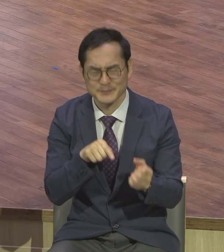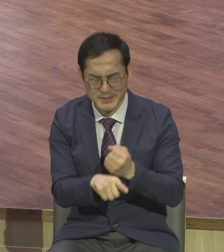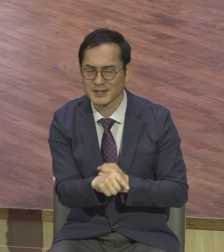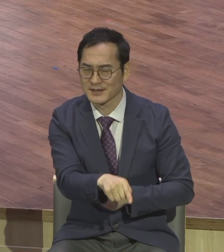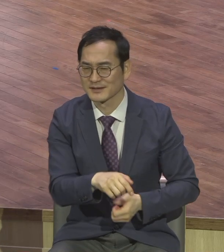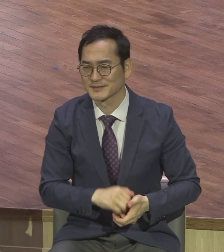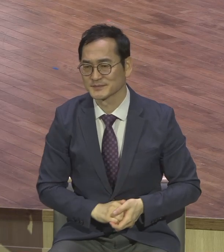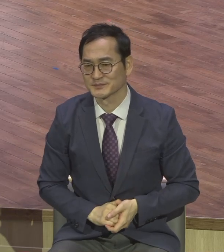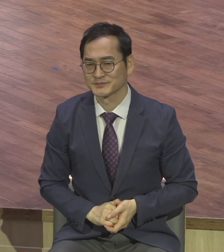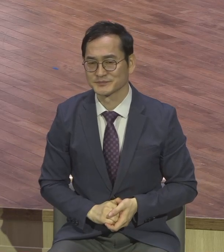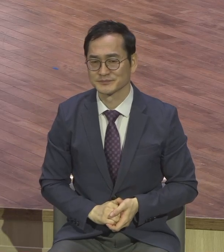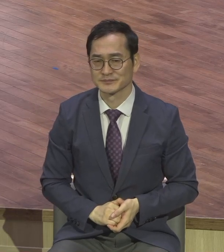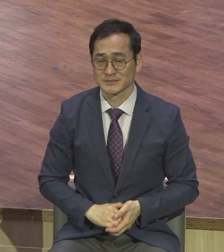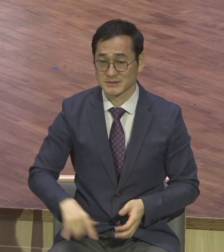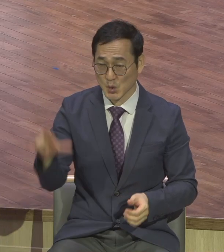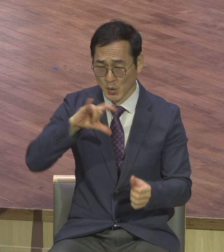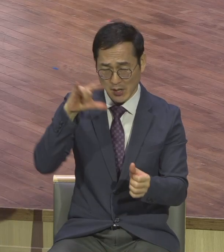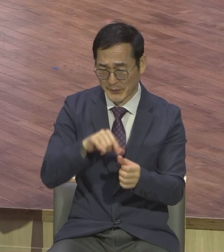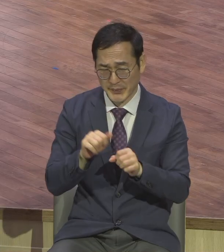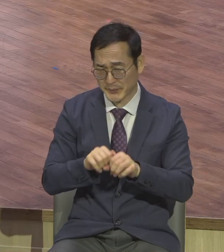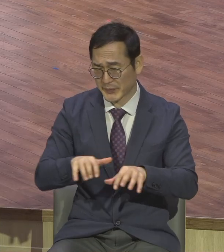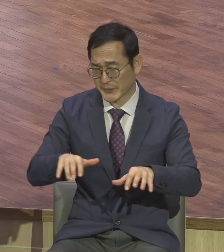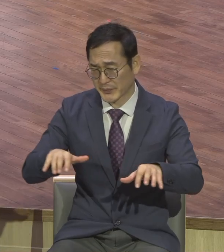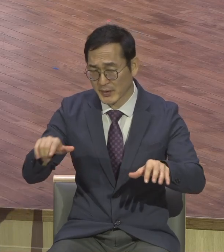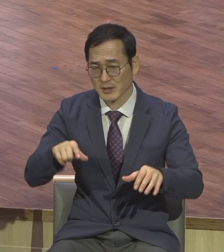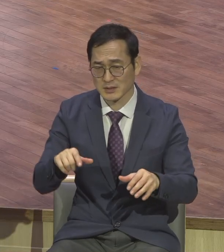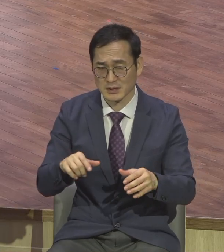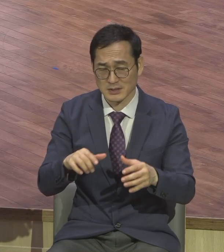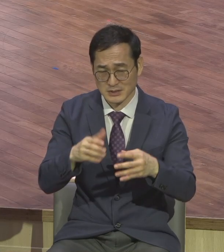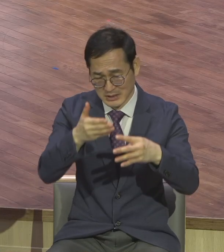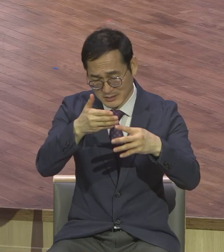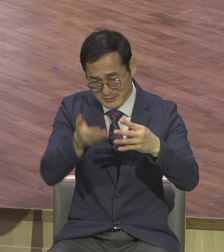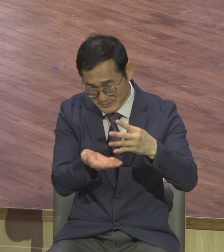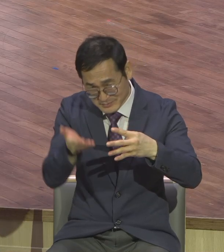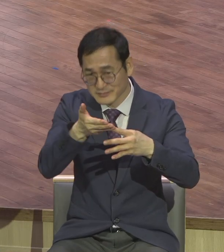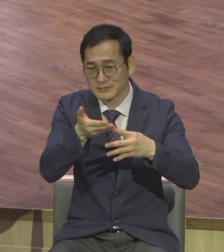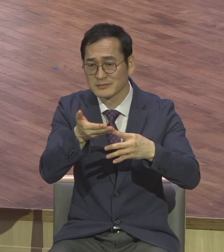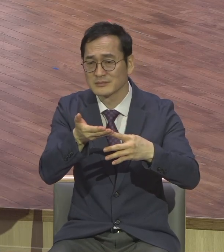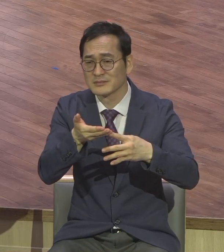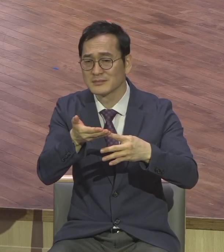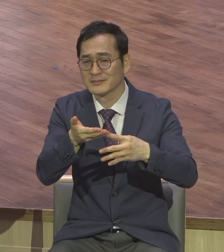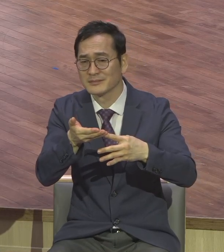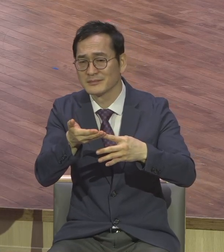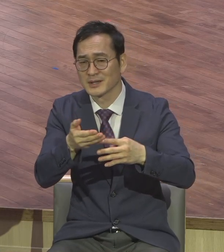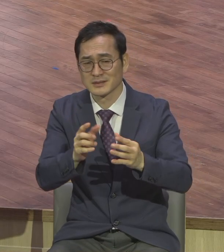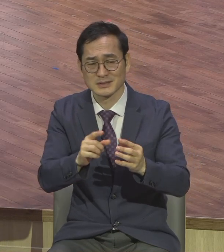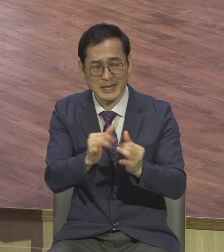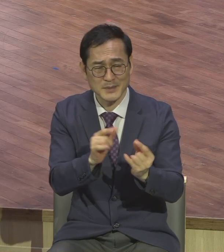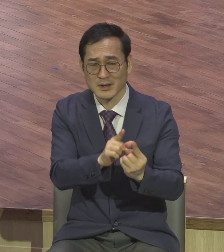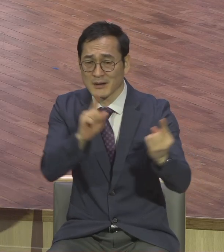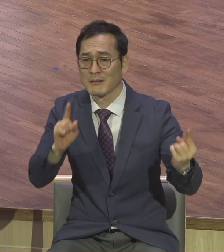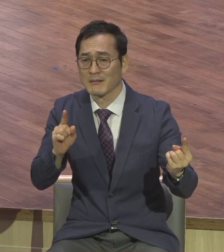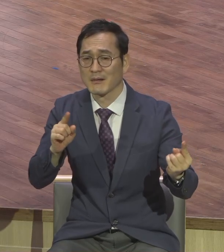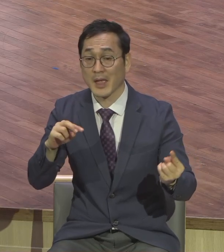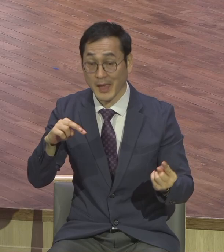상황임에도 불구하고 우리 교회는 상관없이 한 번 더 운동을 그렇게 진행하고 있습니다. 그 이유가 어디 있느냐?